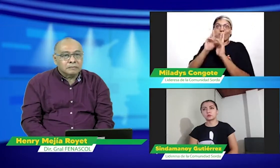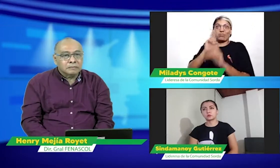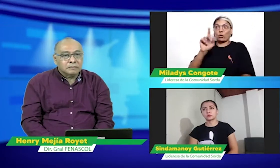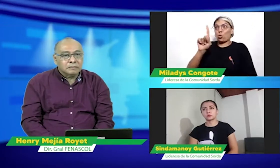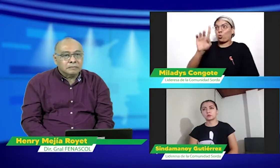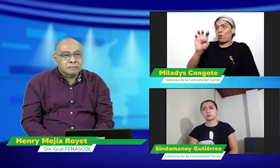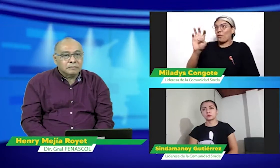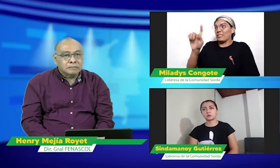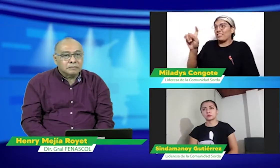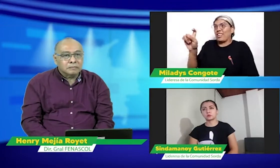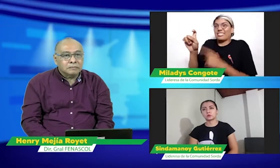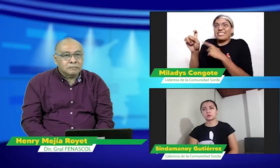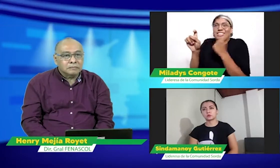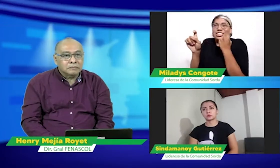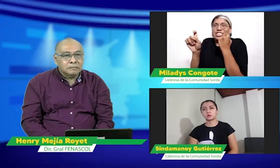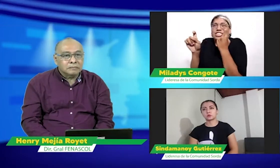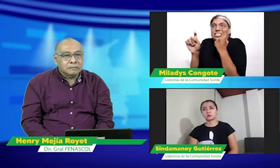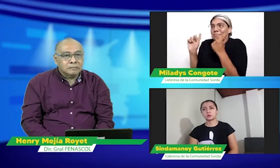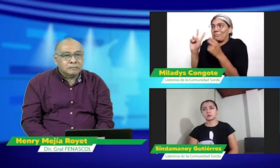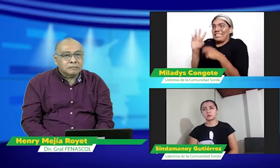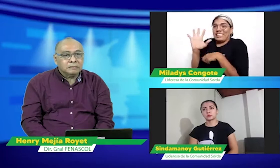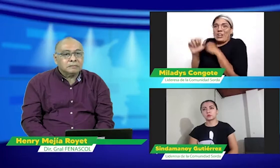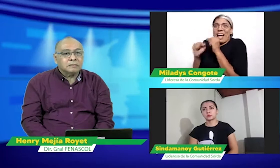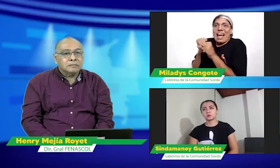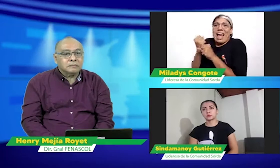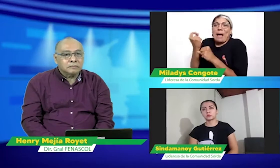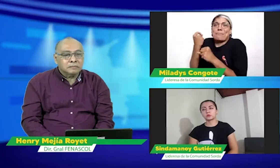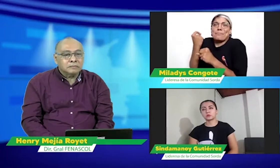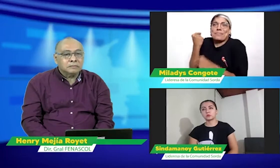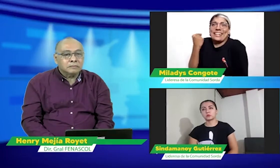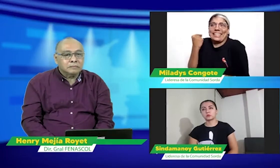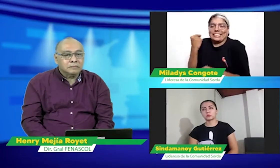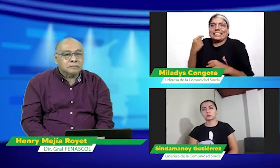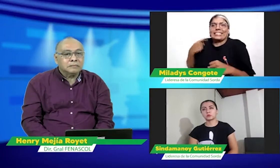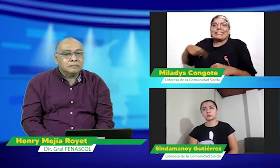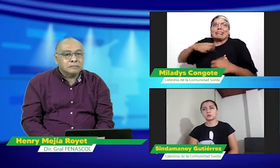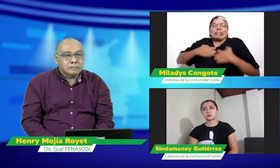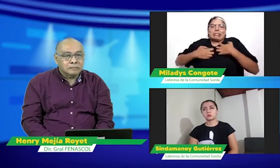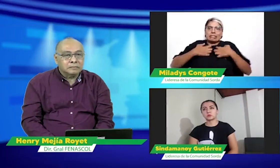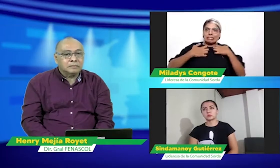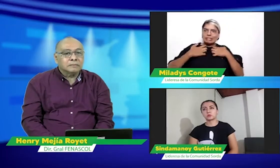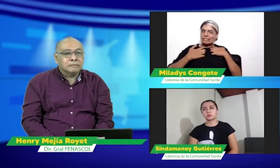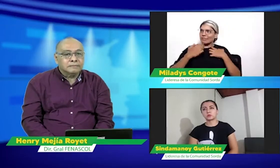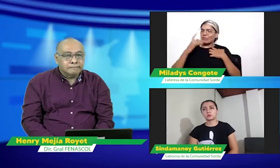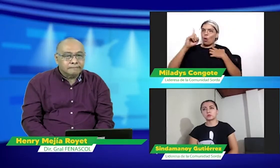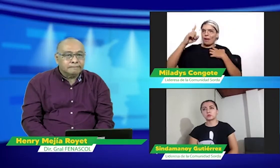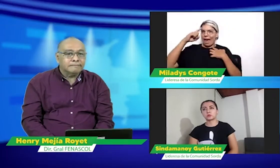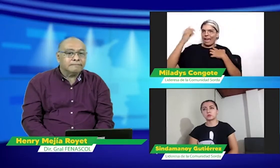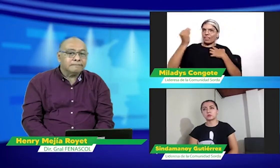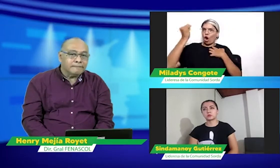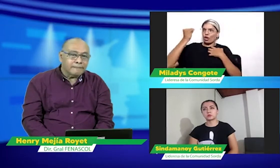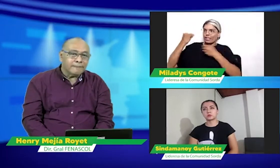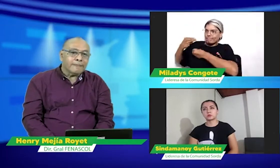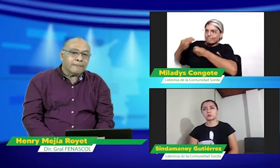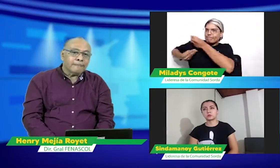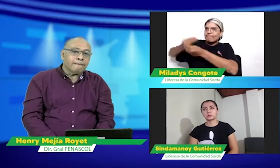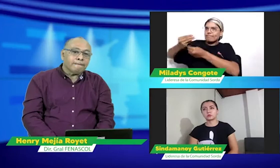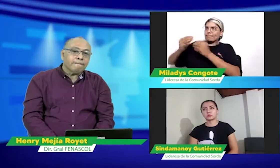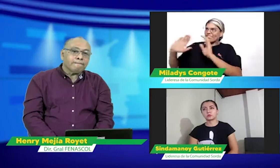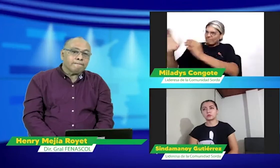bajo comparado al español, sabemos que el reconocimiento de la lengua de señas apenas se dio en el 96, ¿sí? 25 años